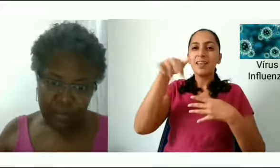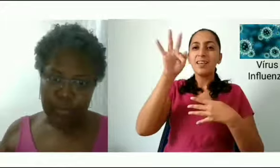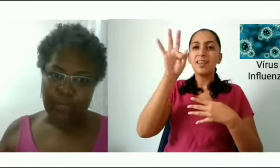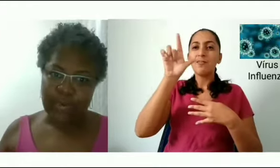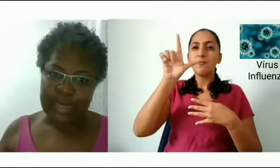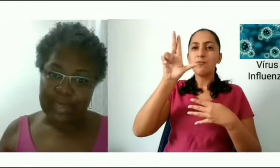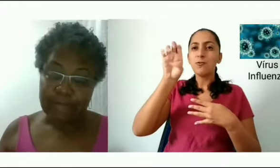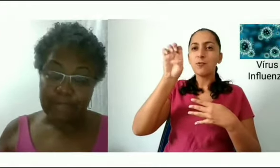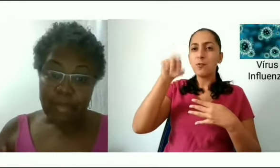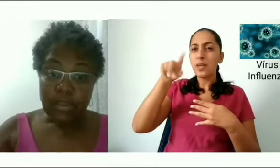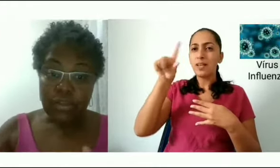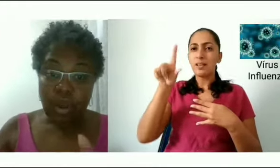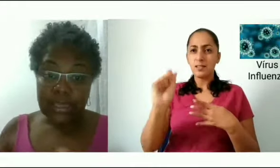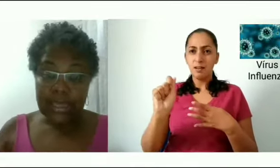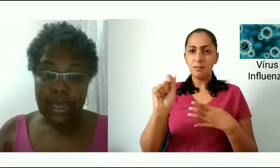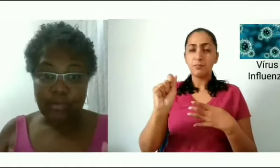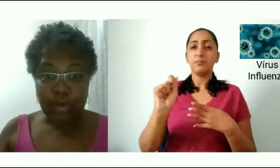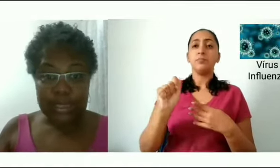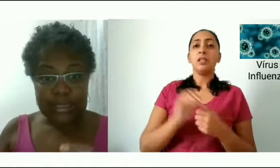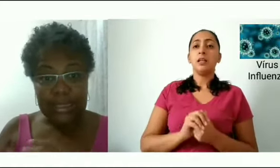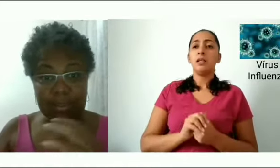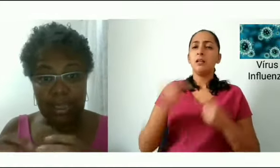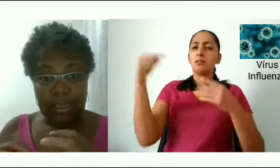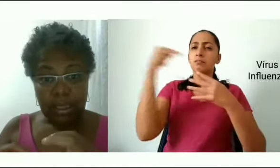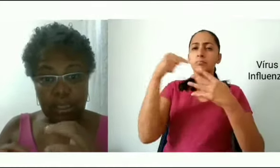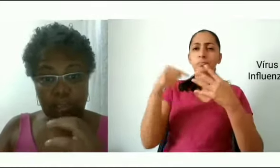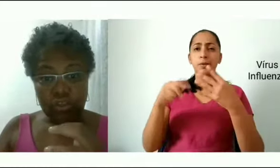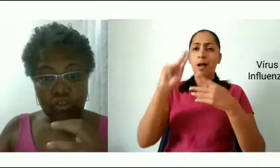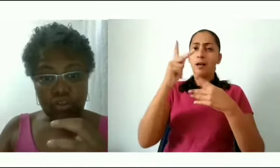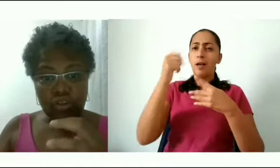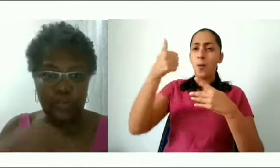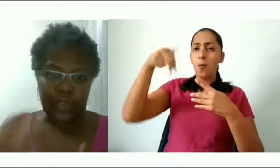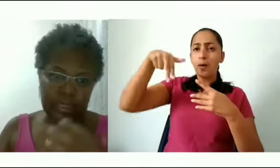aviária foi uma influenza, só que a influenza, ela tem